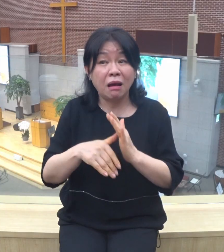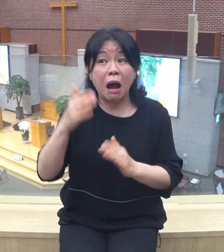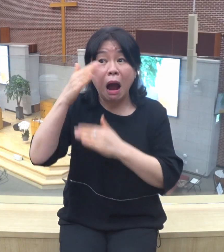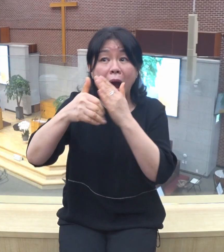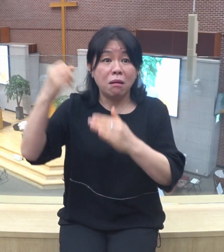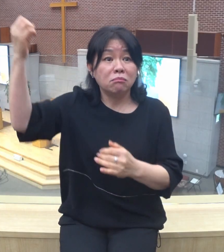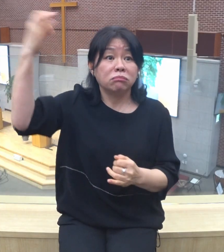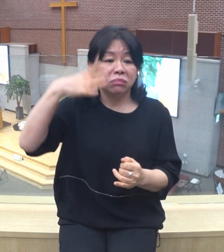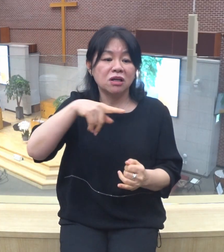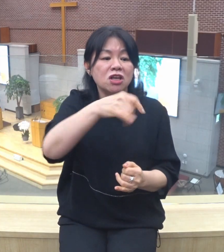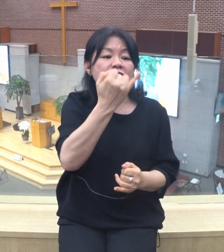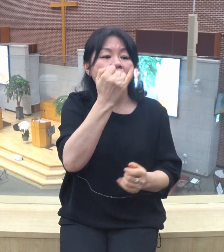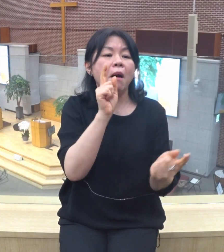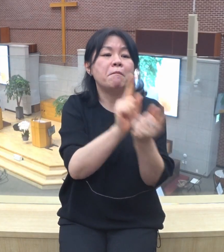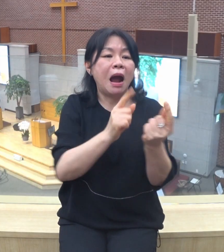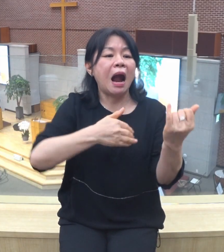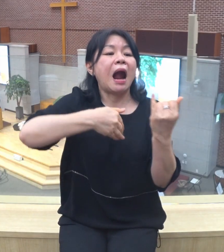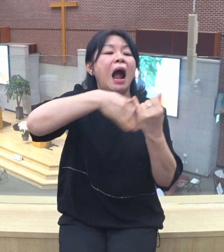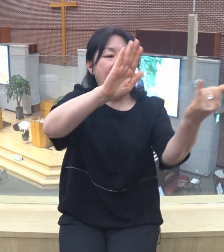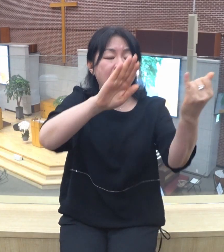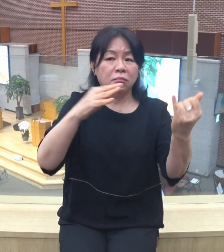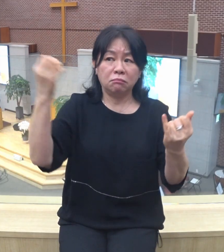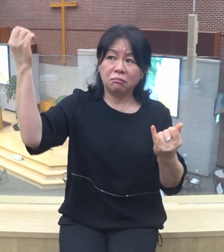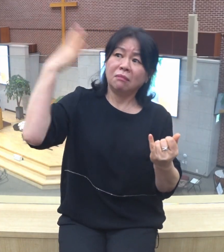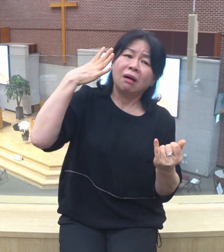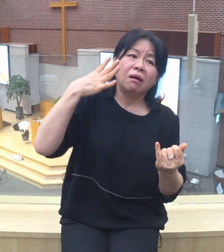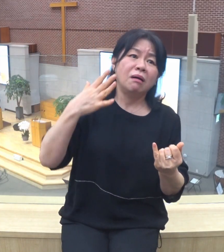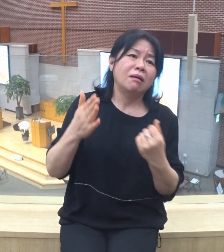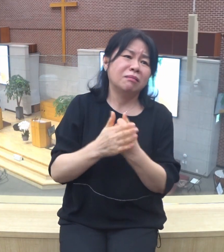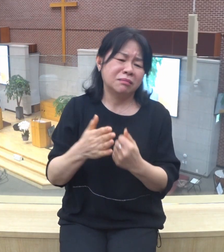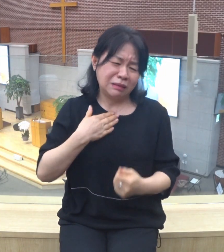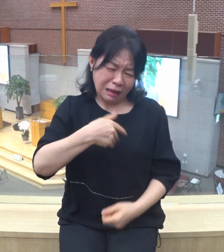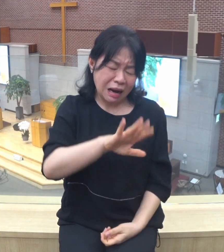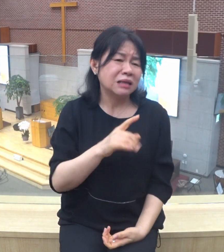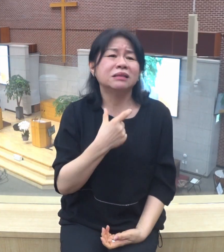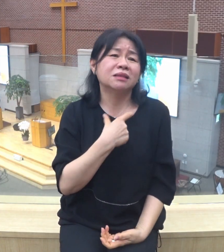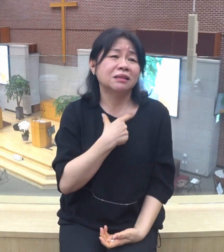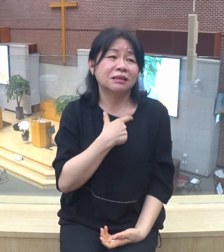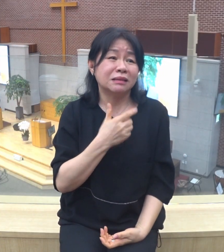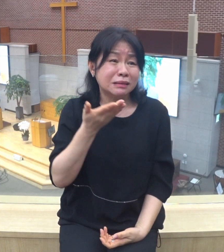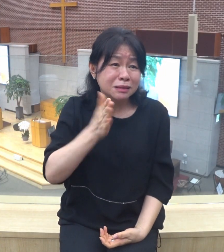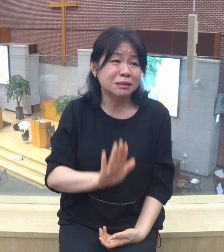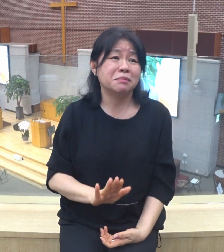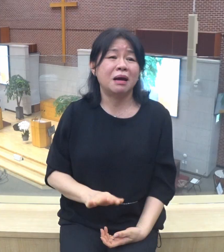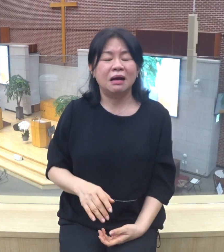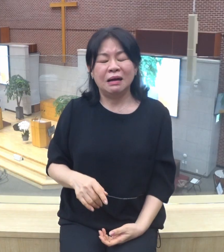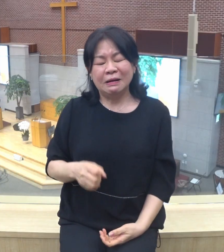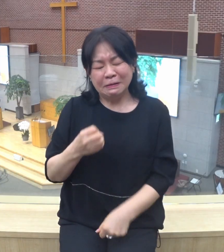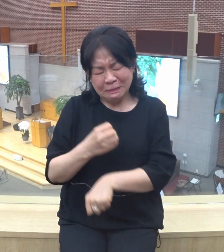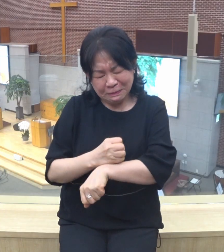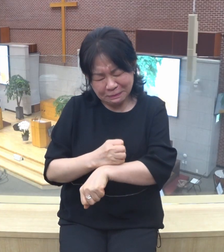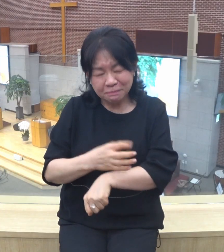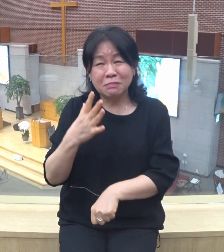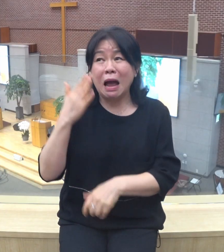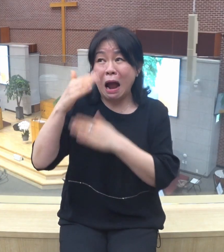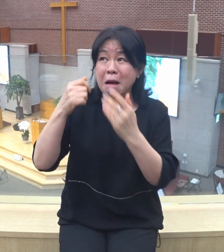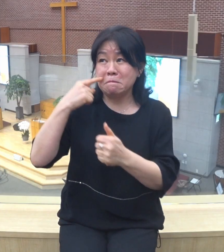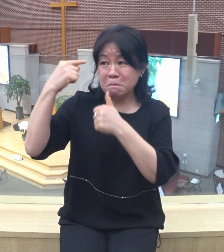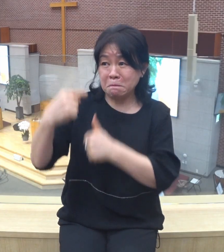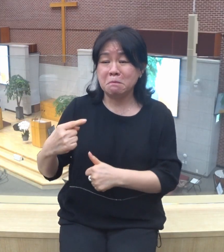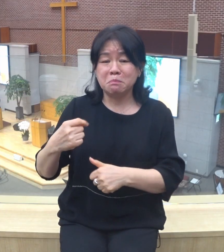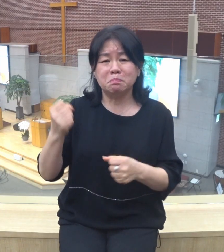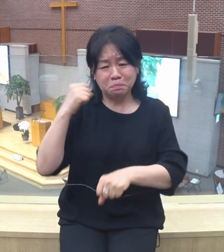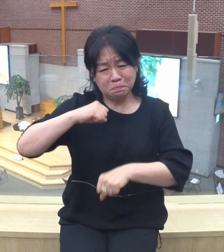만나라 라는 음성을 주셨습니다. 너무너무 가기 싫었는데 교회에서 터덜터덜 일어나